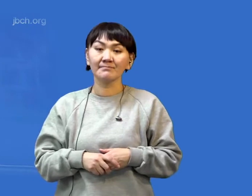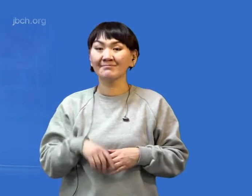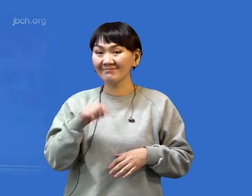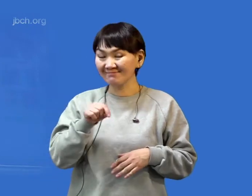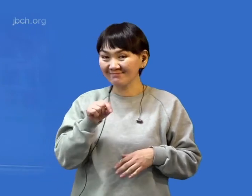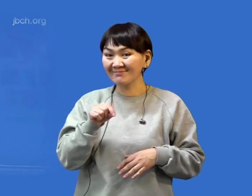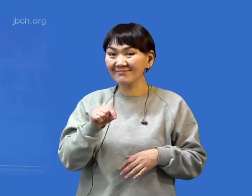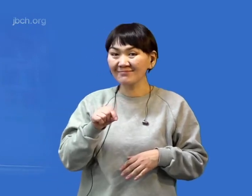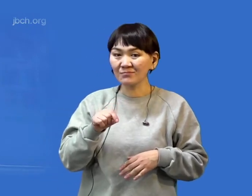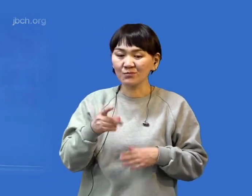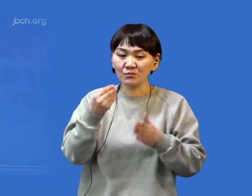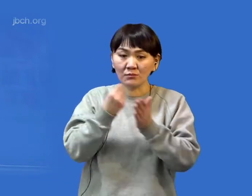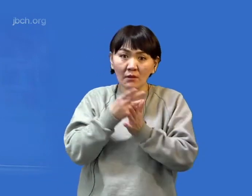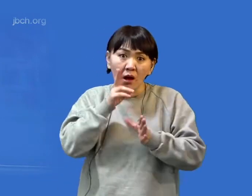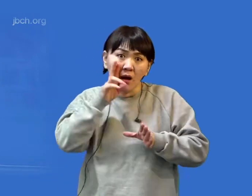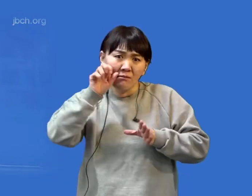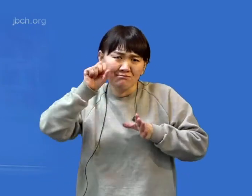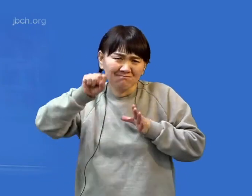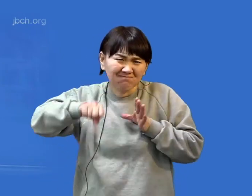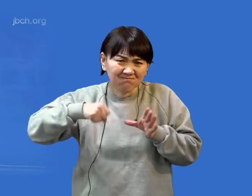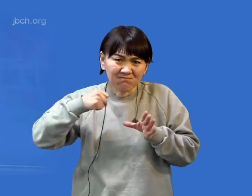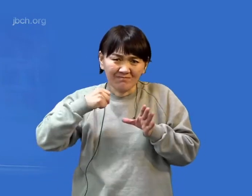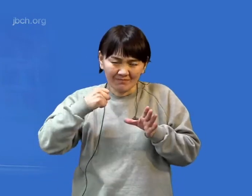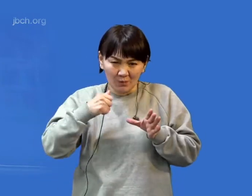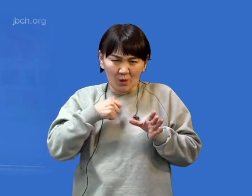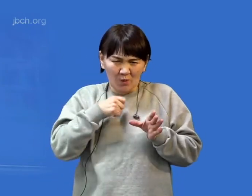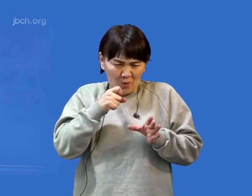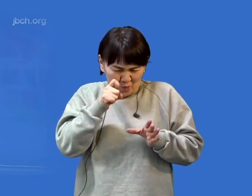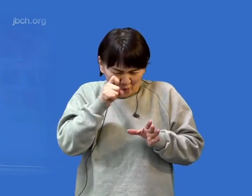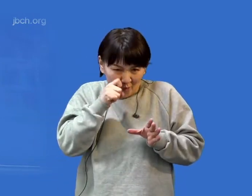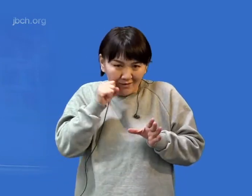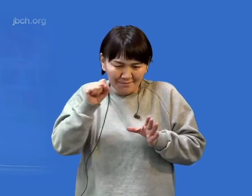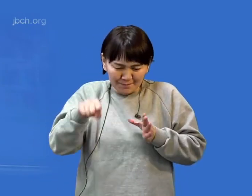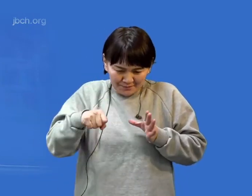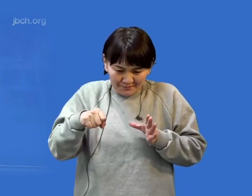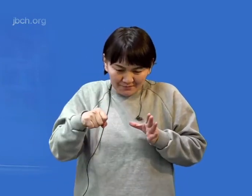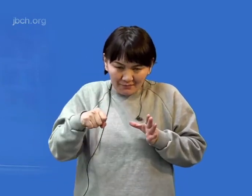Тэмэ хол хүсэлж гисэн эдгэх хүсэж ийн гэл бүх юм идээд ээж болох юм уу?